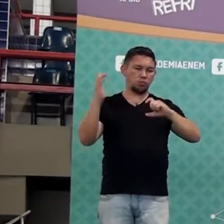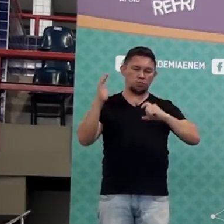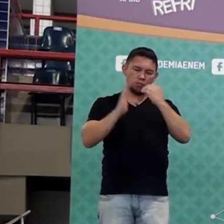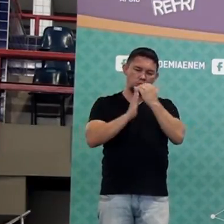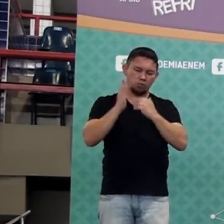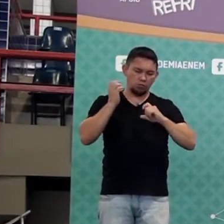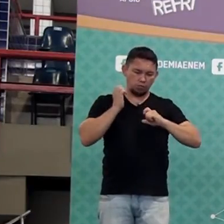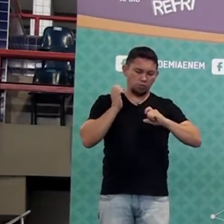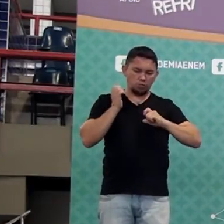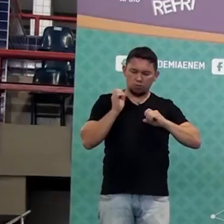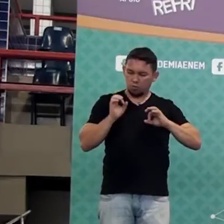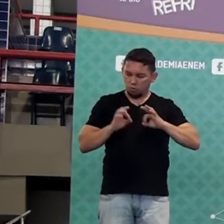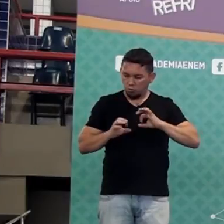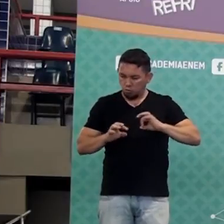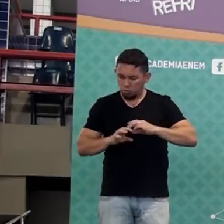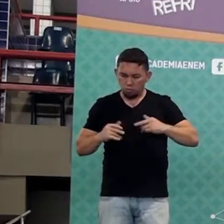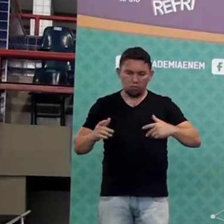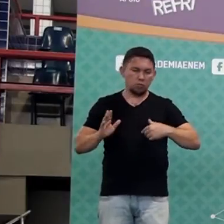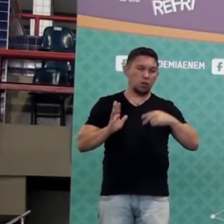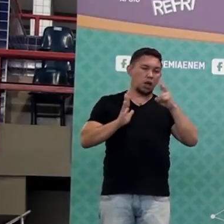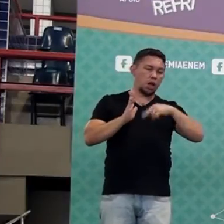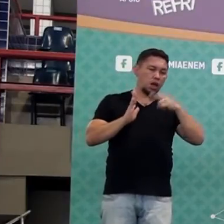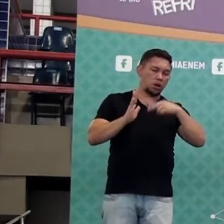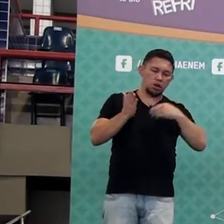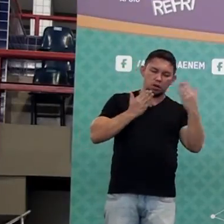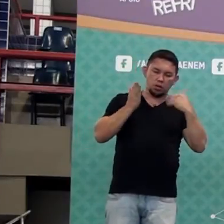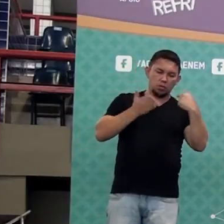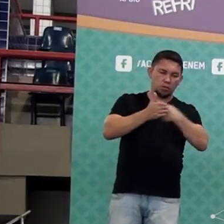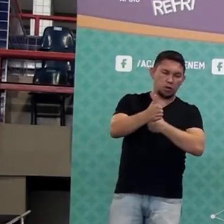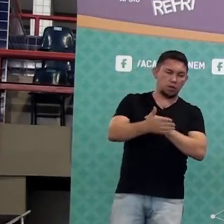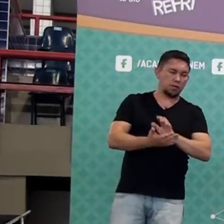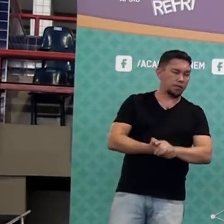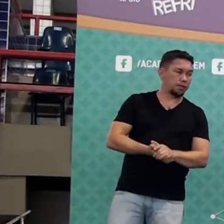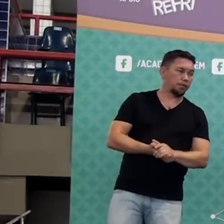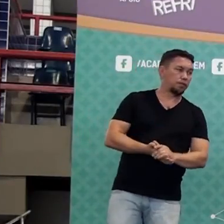arsenais nucleares, tá? Deixa eu ler aqui algumas dúvidas.